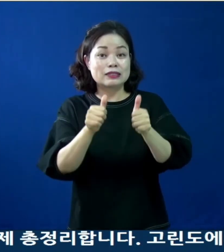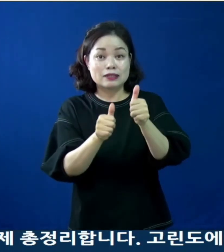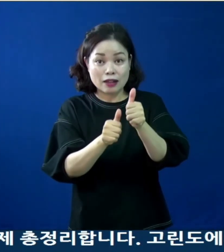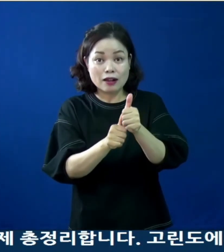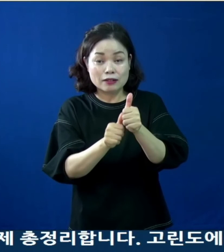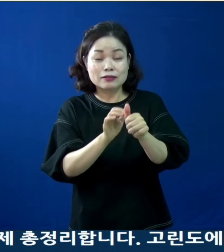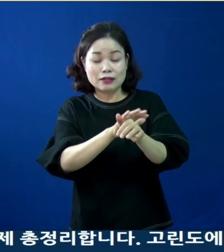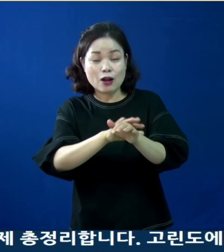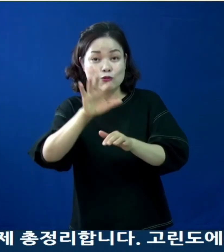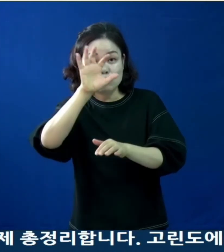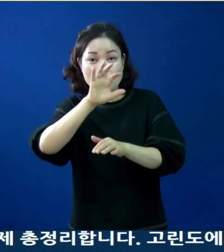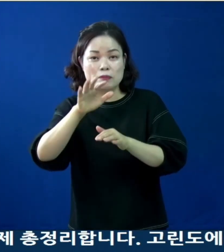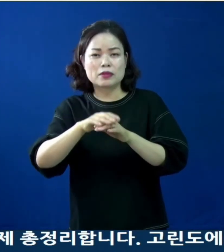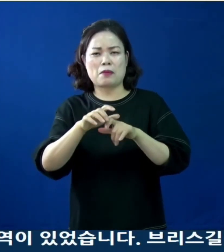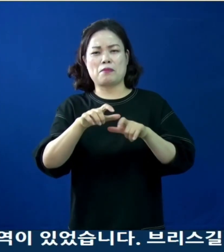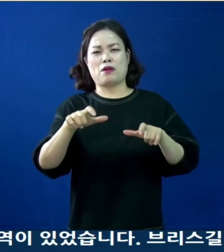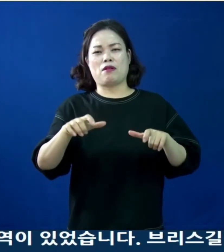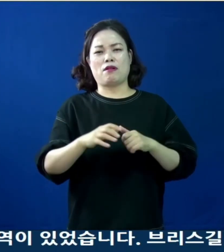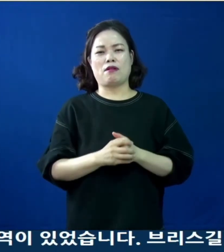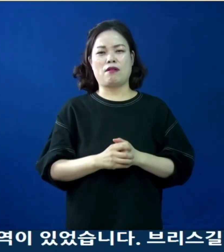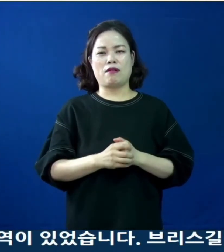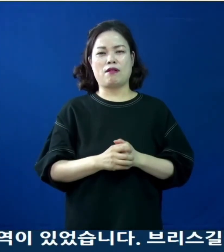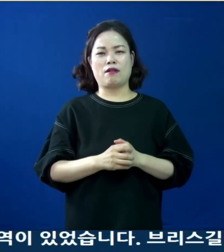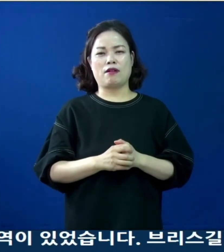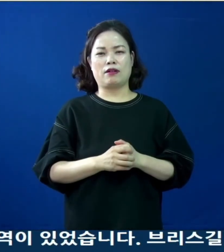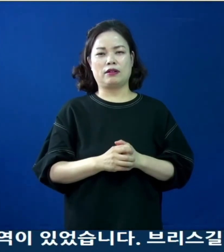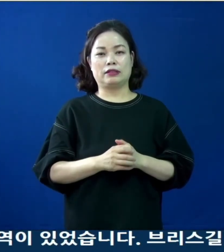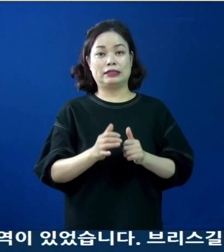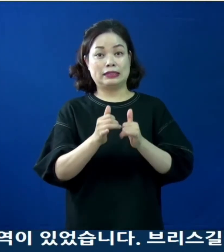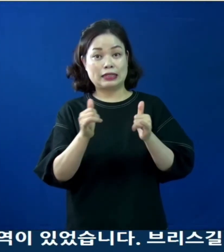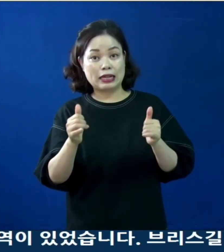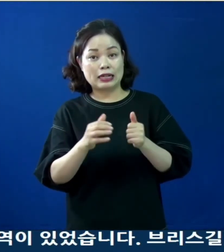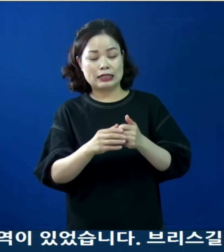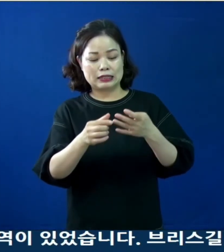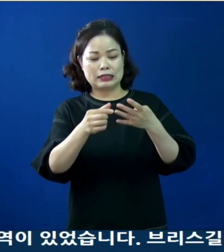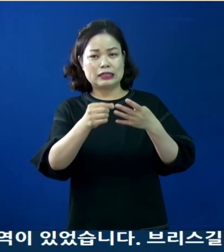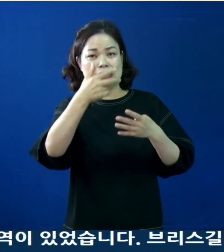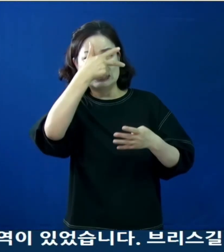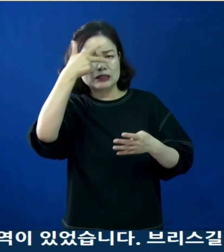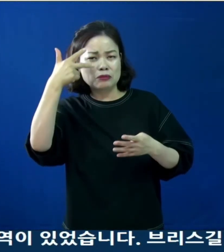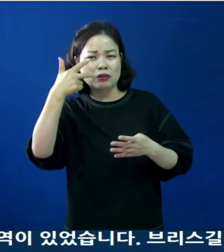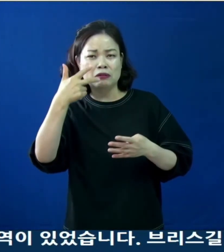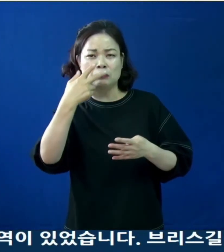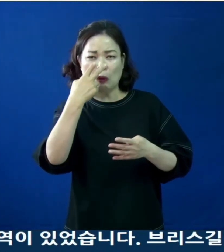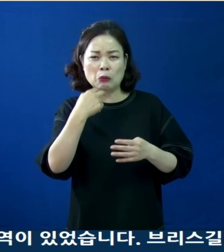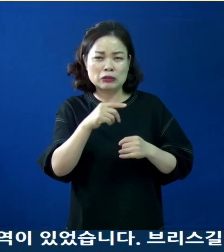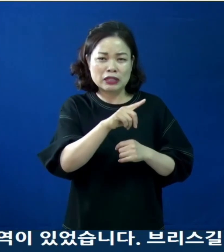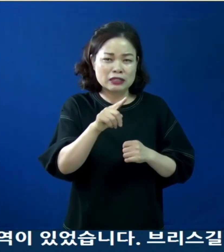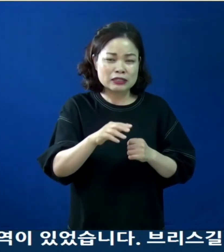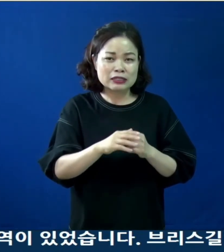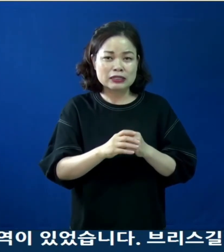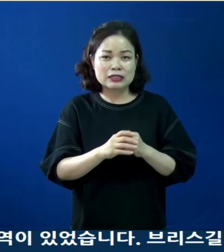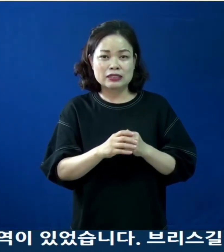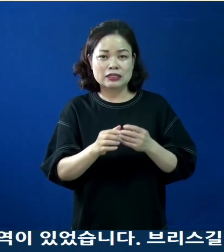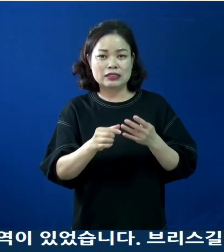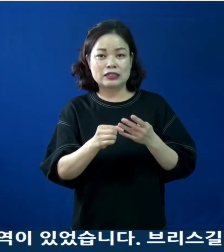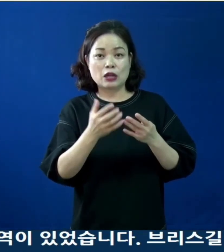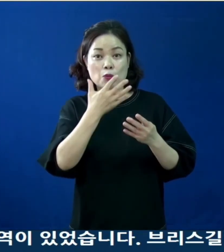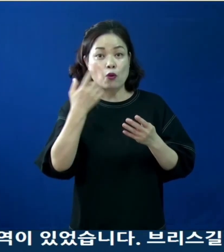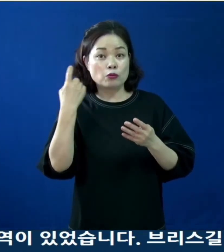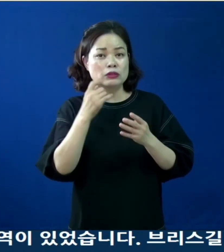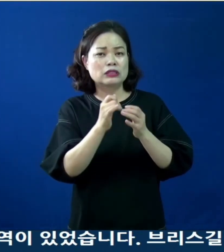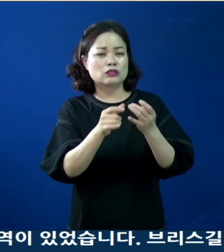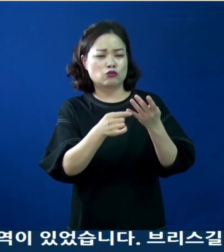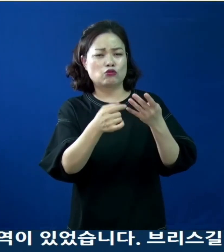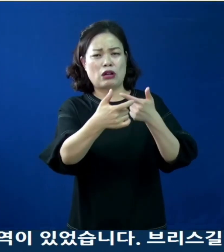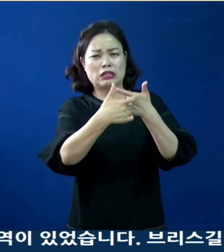그냥 잘 훈련받은 평신도 이렇게 사람이었어요. 디모데 코올리게입니다. 누가 이제 막 복음 들은